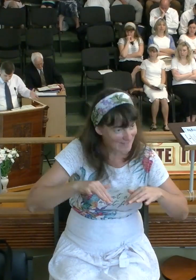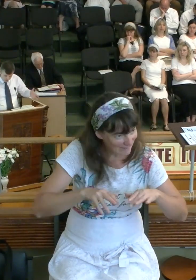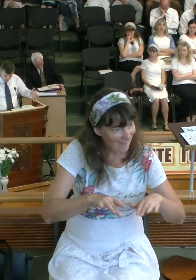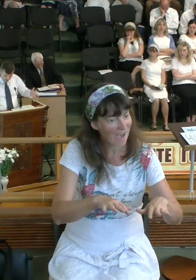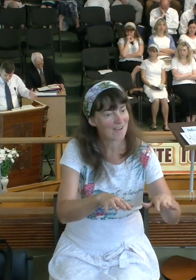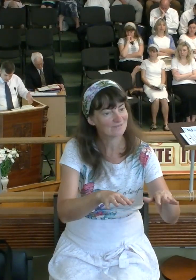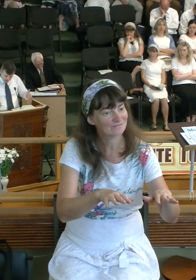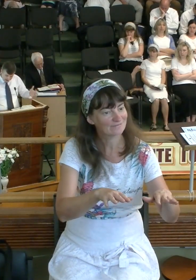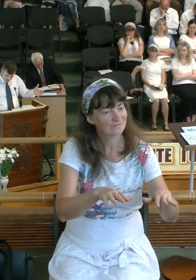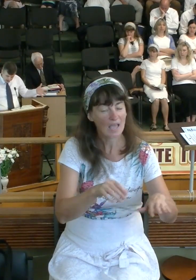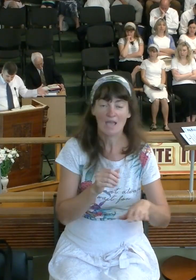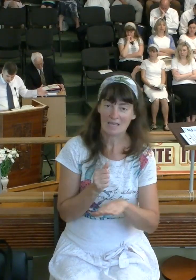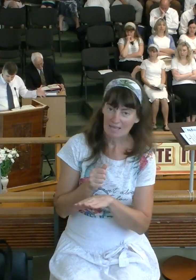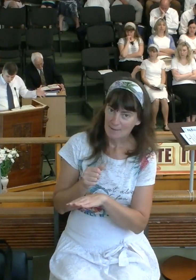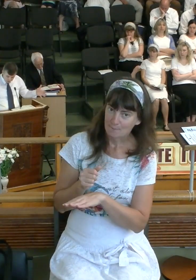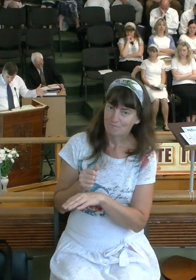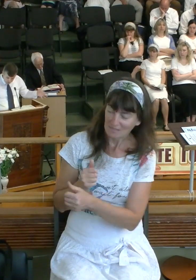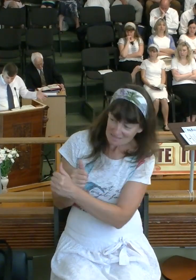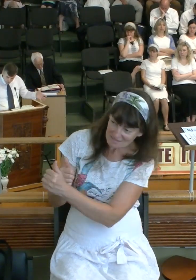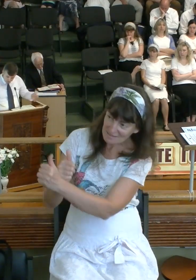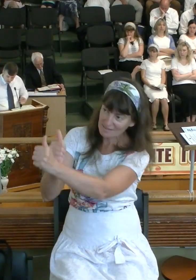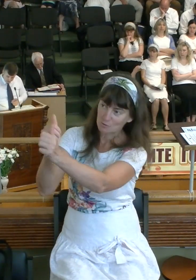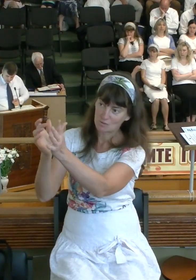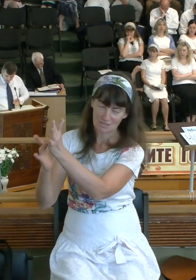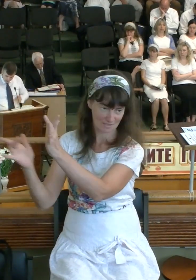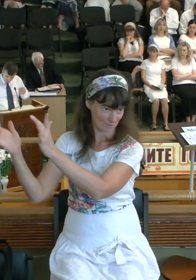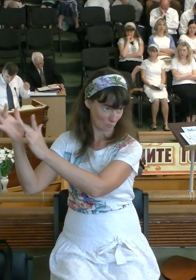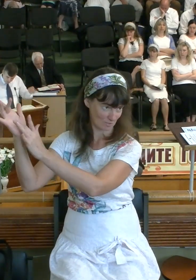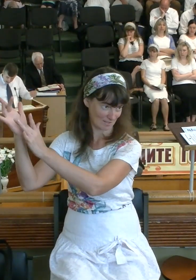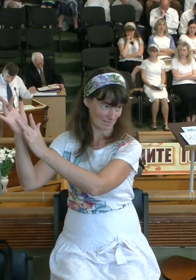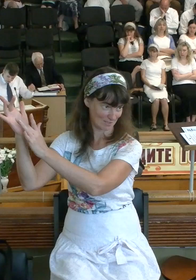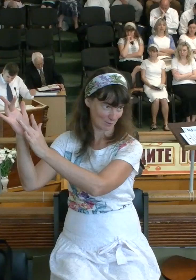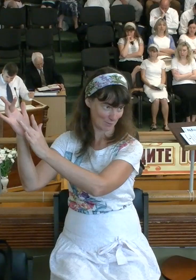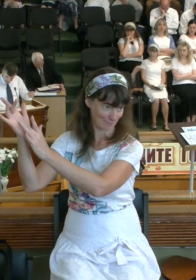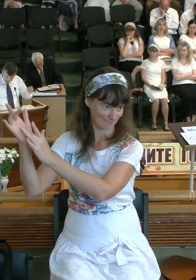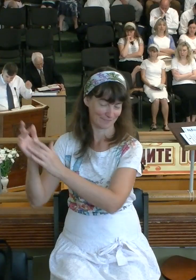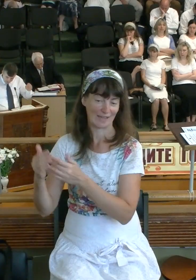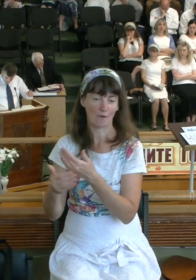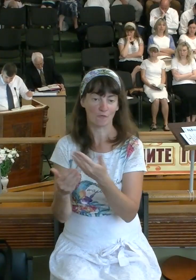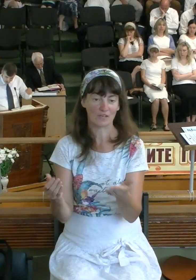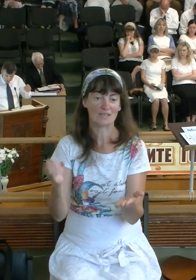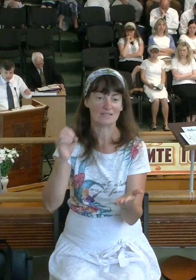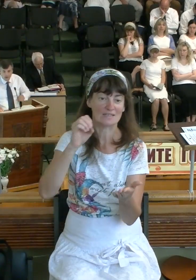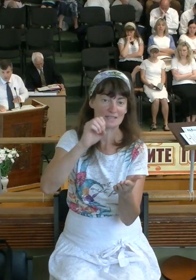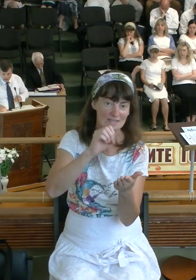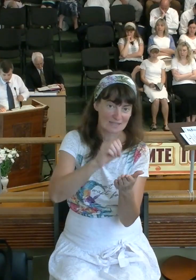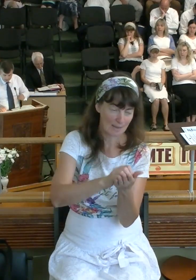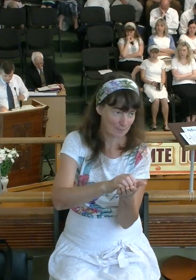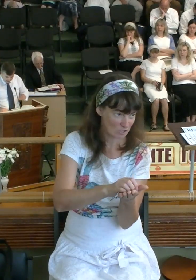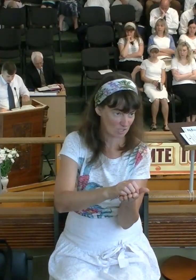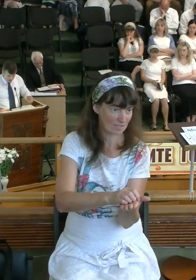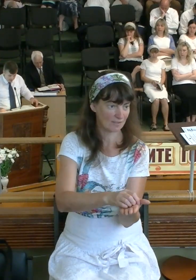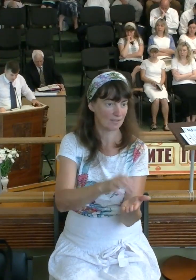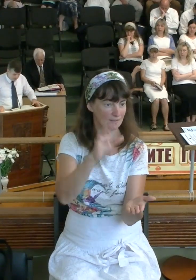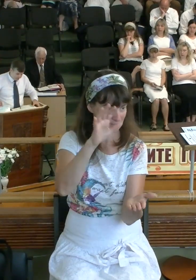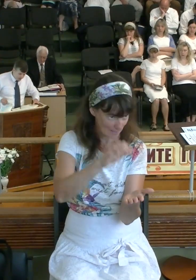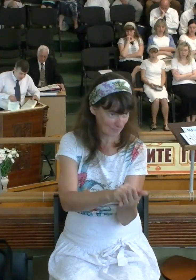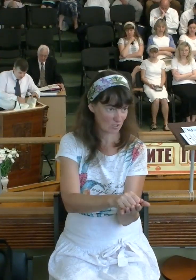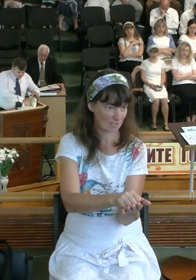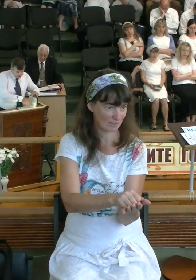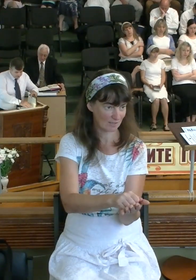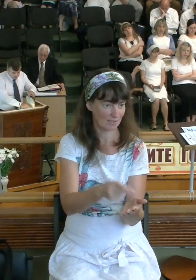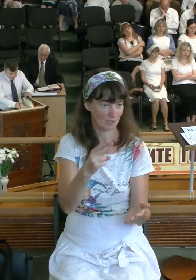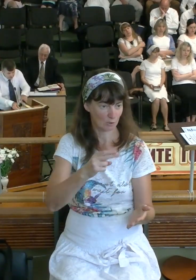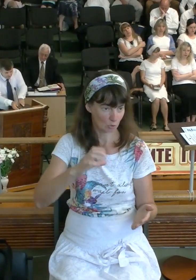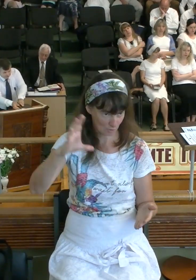Иисусом Христом. И не оскорбляйте Святого Духа Божия, которым вы запечатлены в день искупления. Аминь.